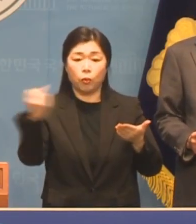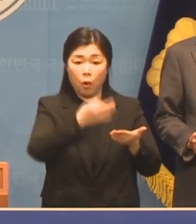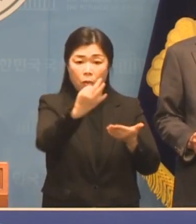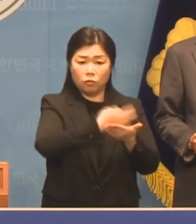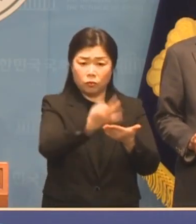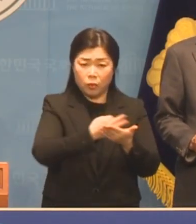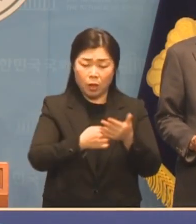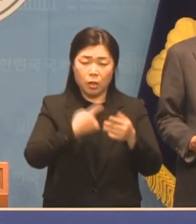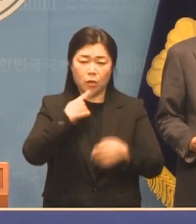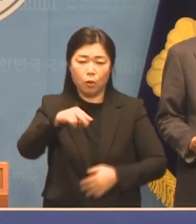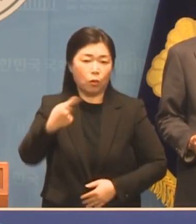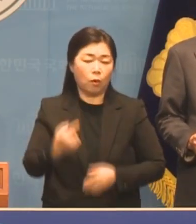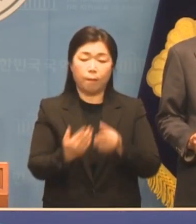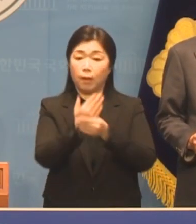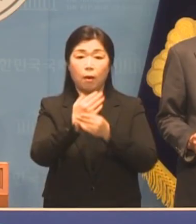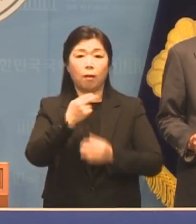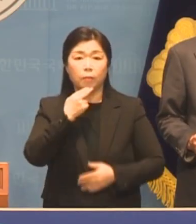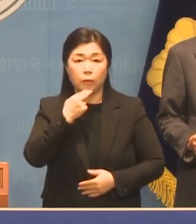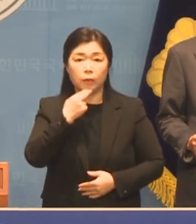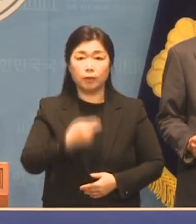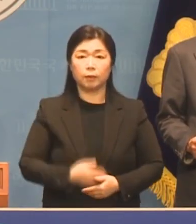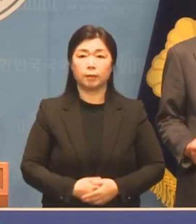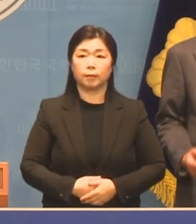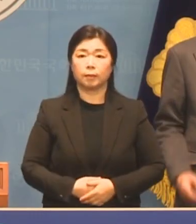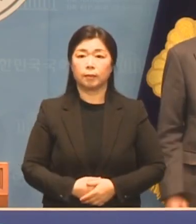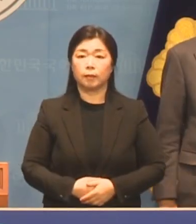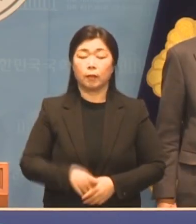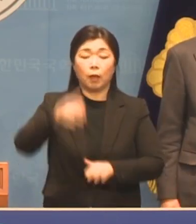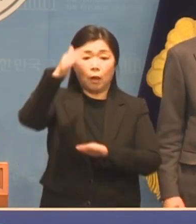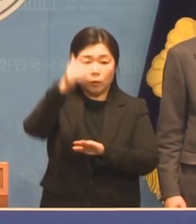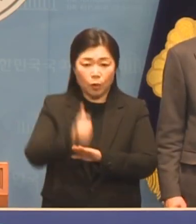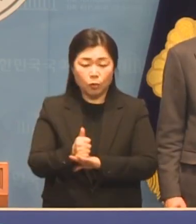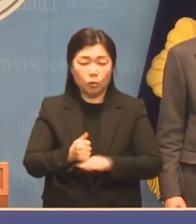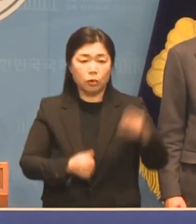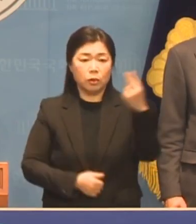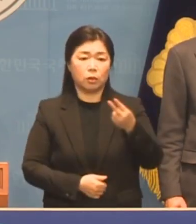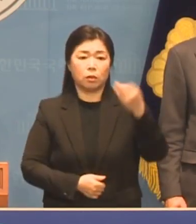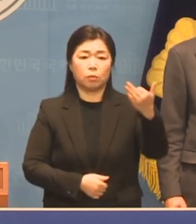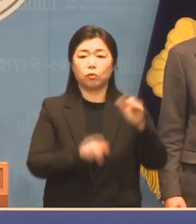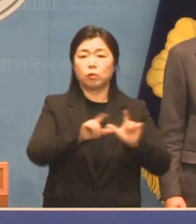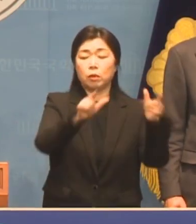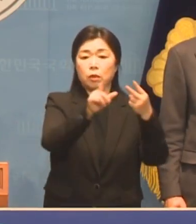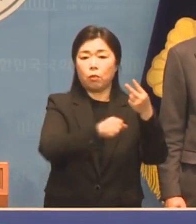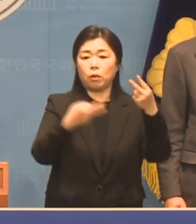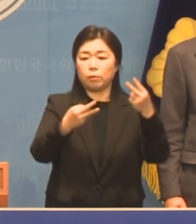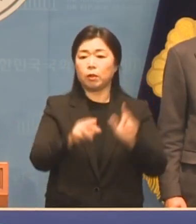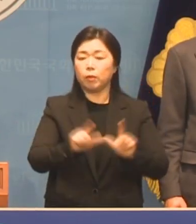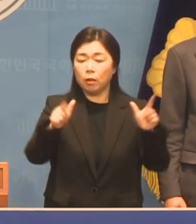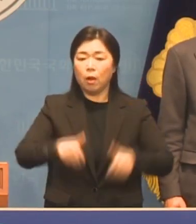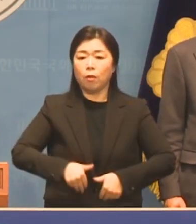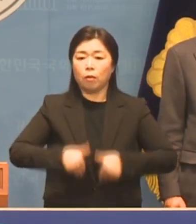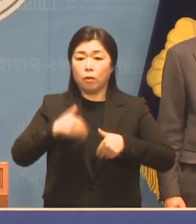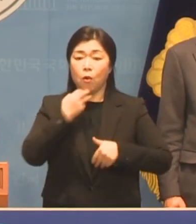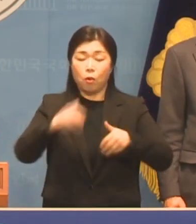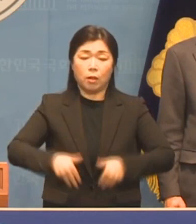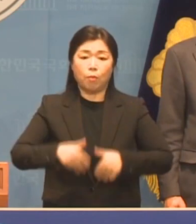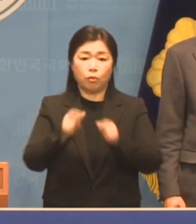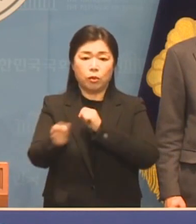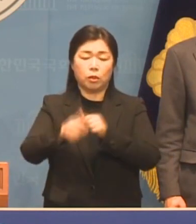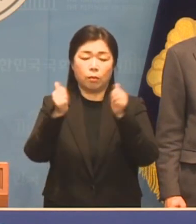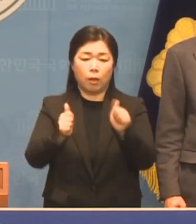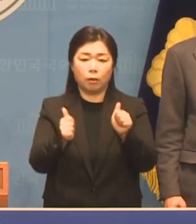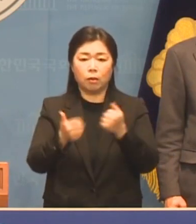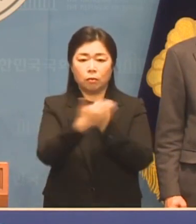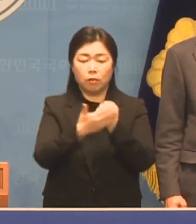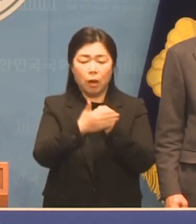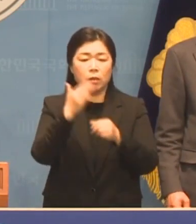단 1원도 발생하지 않았습니다. 결국 2019년 2월 13일 서울 남부지방법원에 불구속